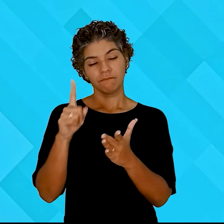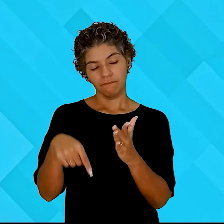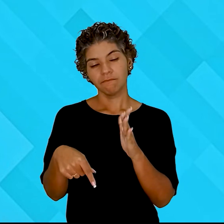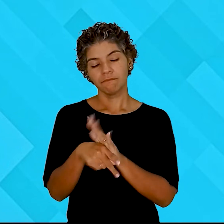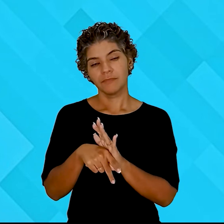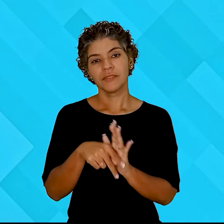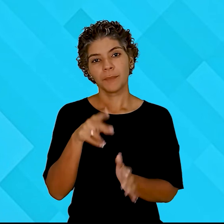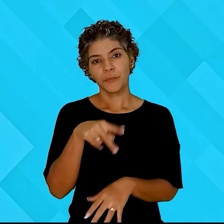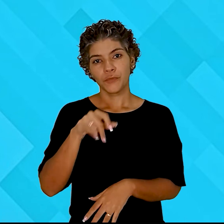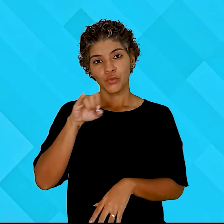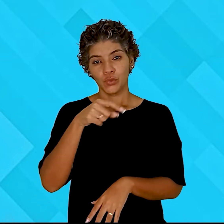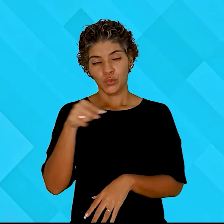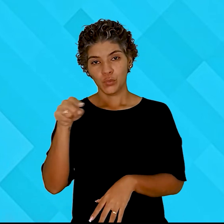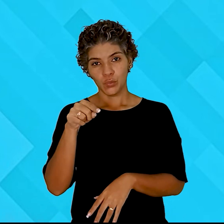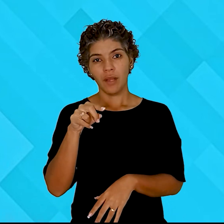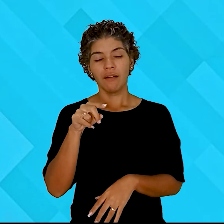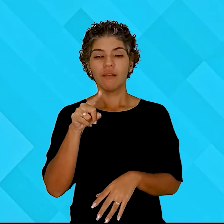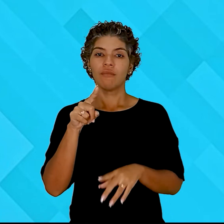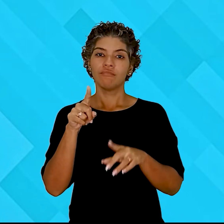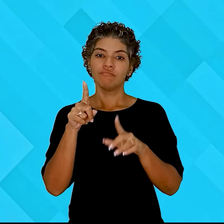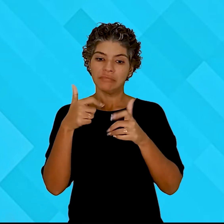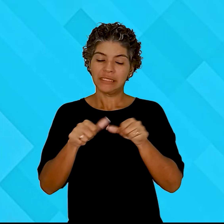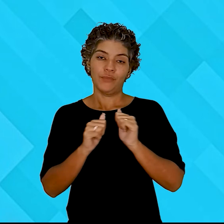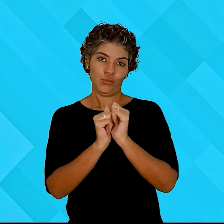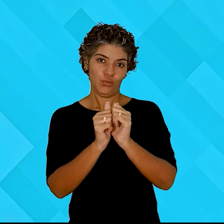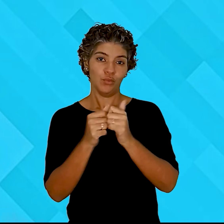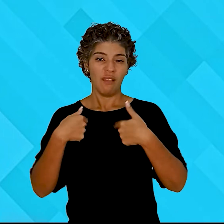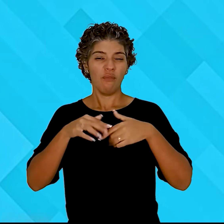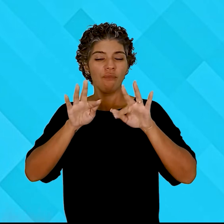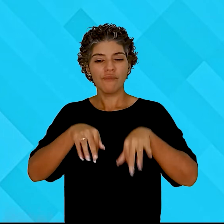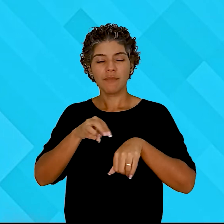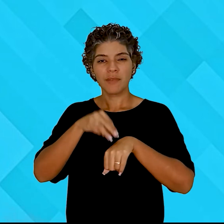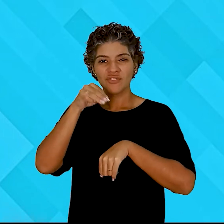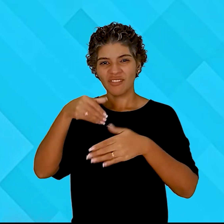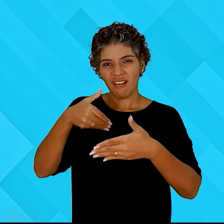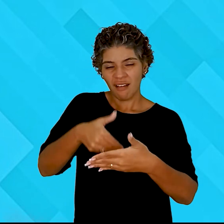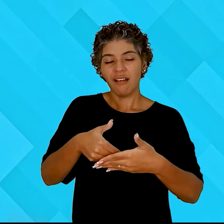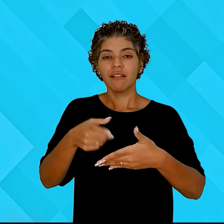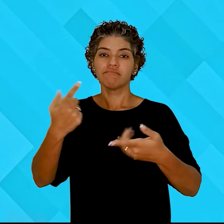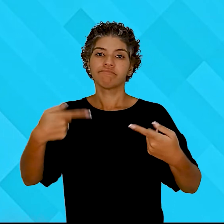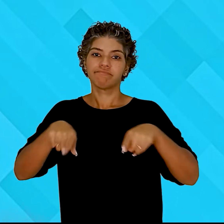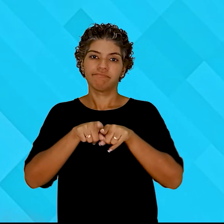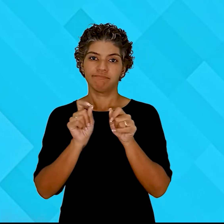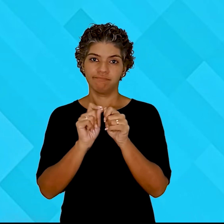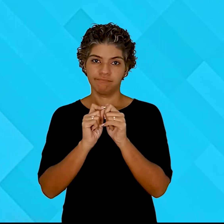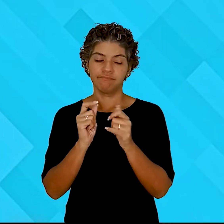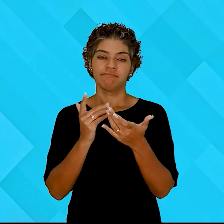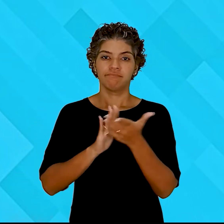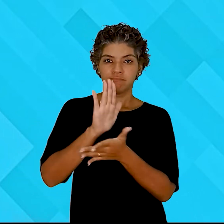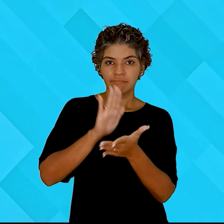finalizando o meu mestrado quando a gente compilou esse livro. Ele se originou a partir de diversos artigos produzidos